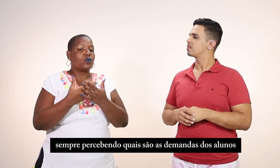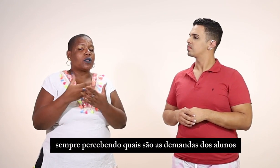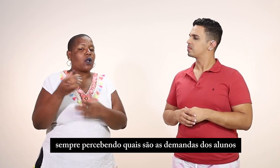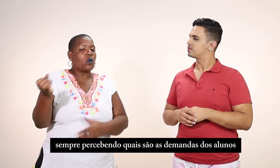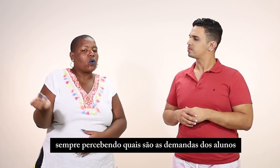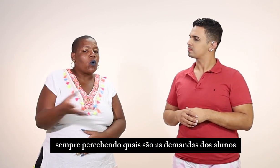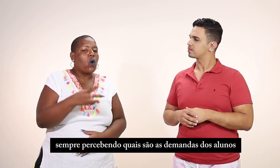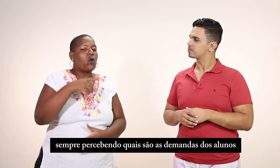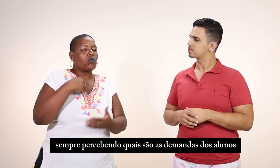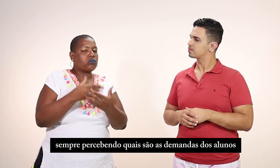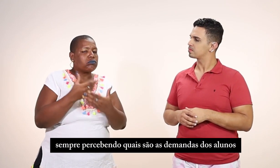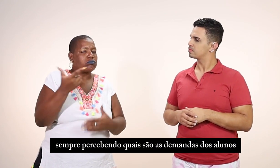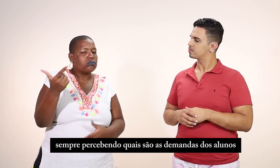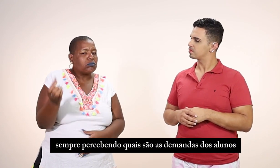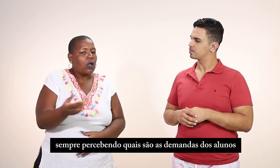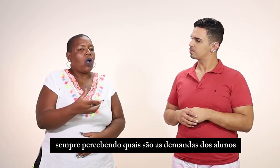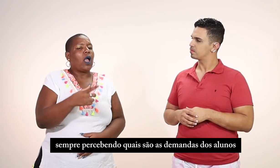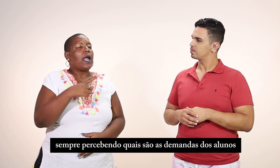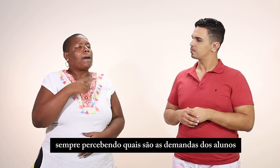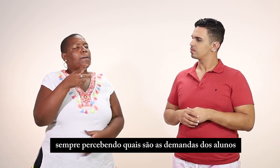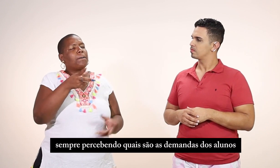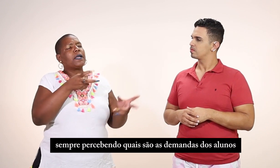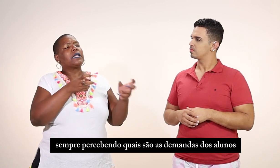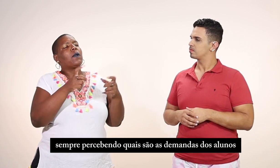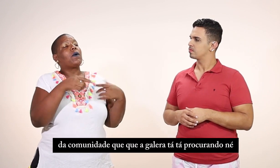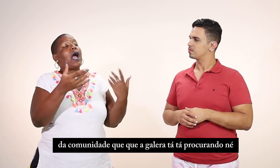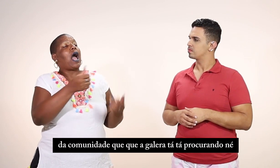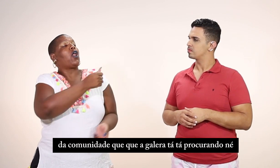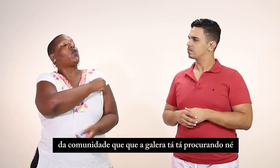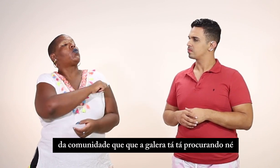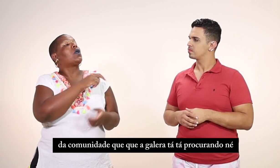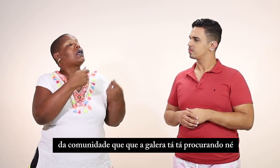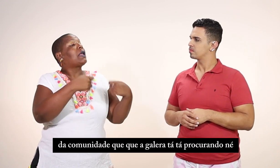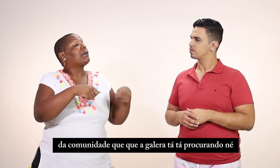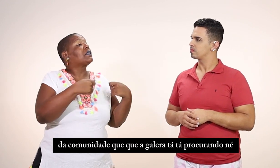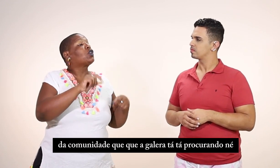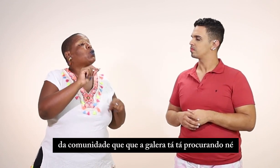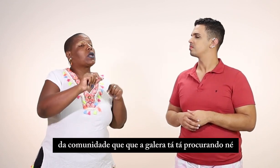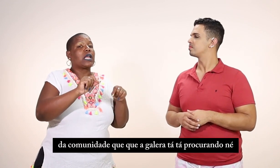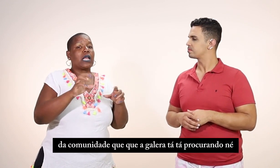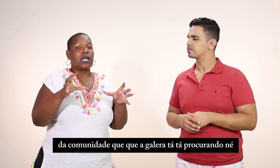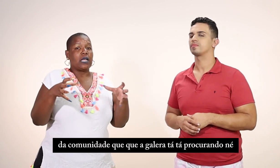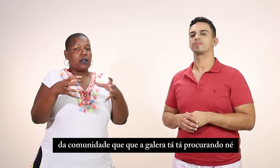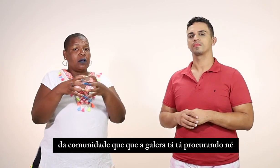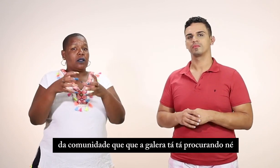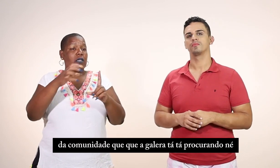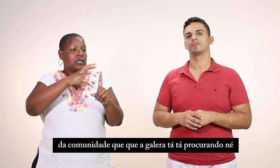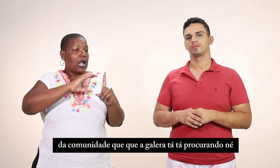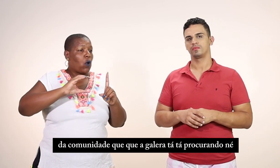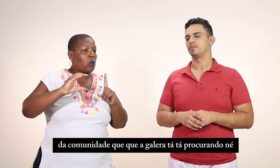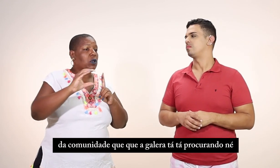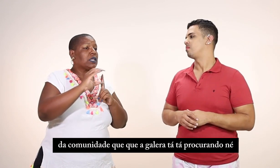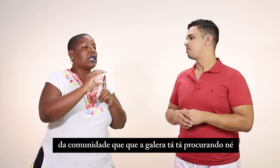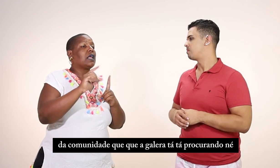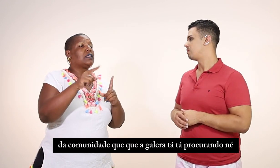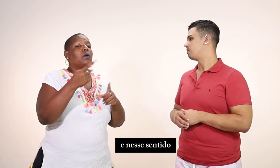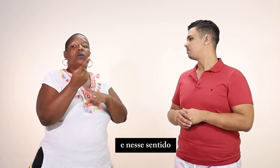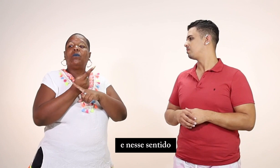sempre percebendo quais são as demandas dos alunos, da comunidade, o que a galera tá procurando, né? E nesse sentido,